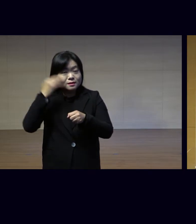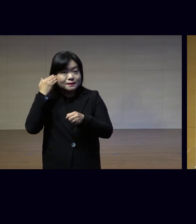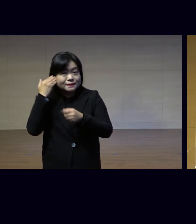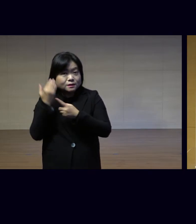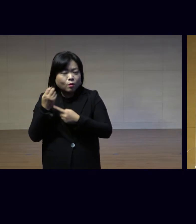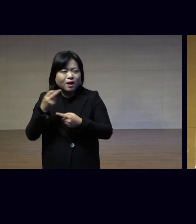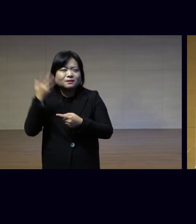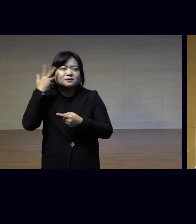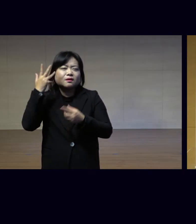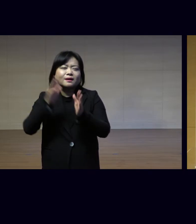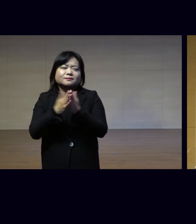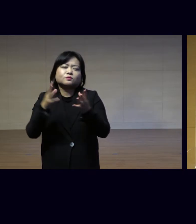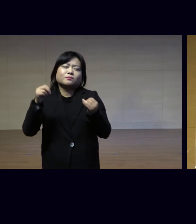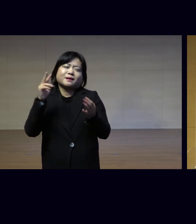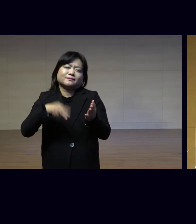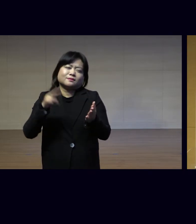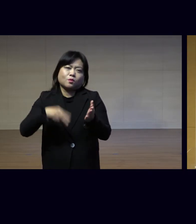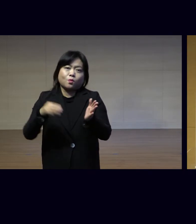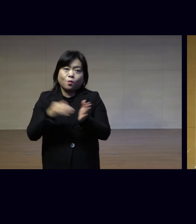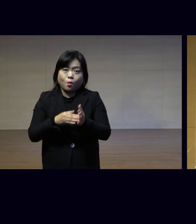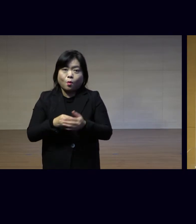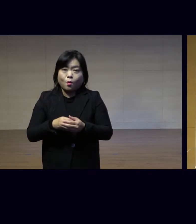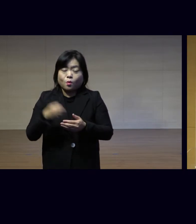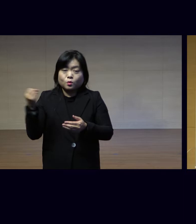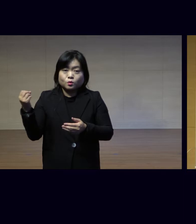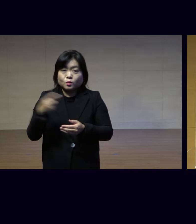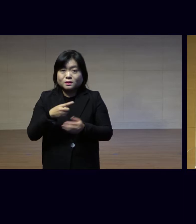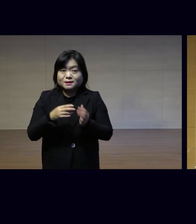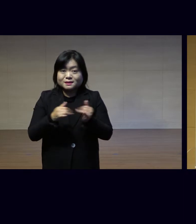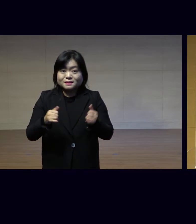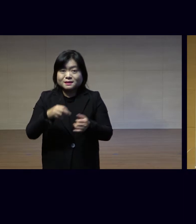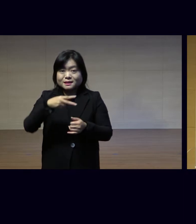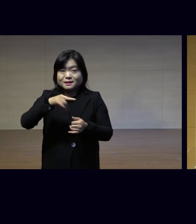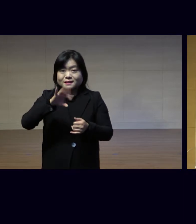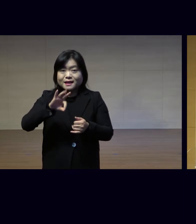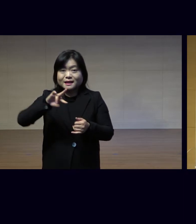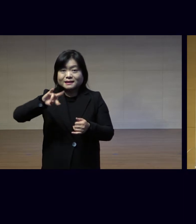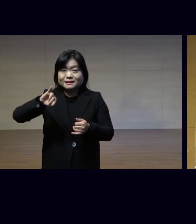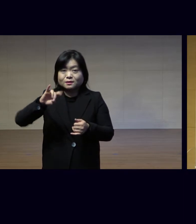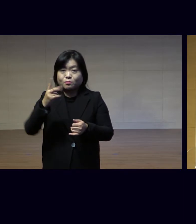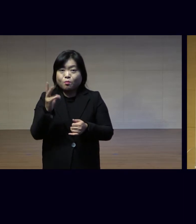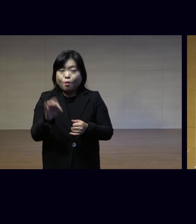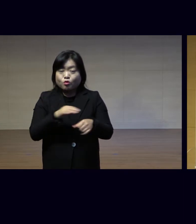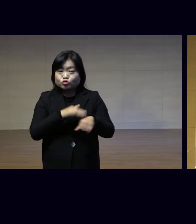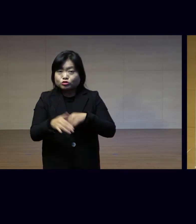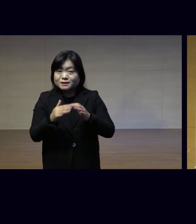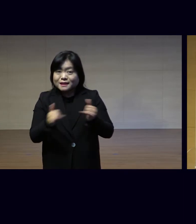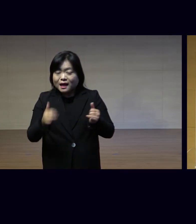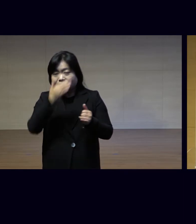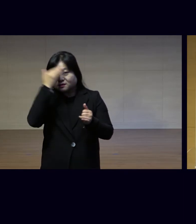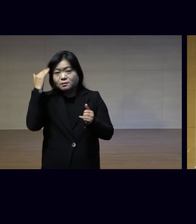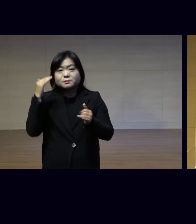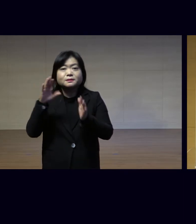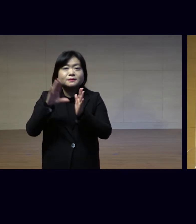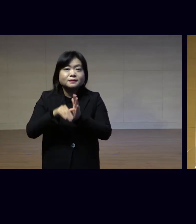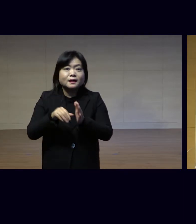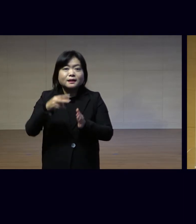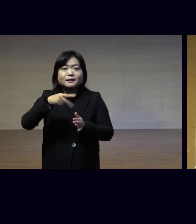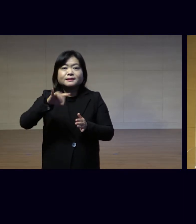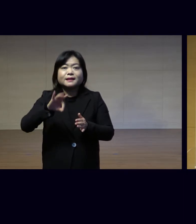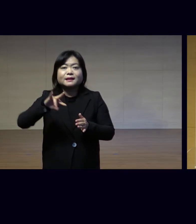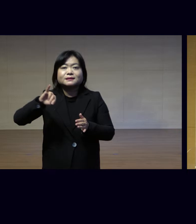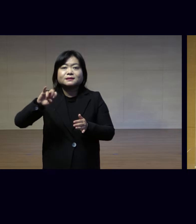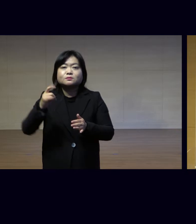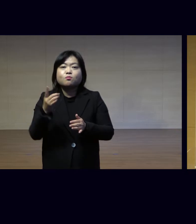철학을 많이 읽었고, 그 다음에 이 사람은 생시모니안이었어요. 생시몽주의자였습니다. 젊은 시절에는 생시몽을